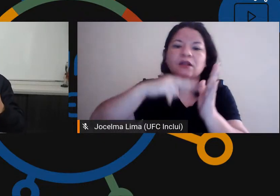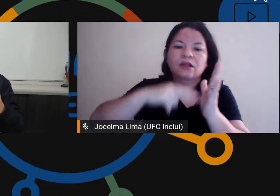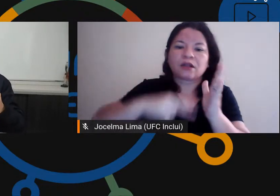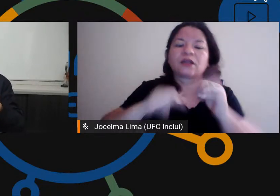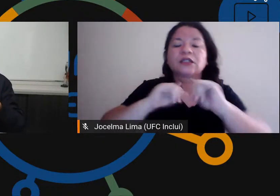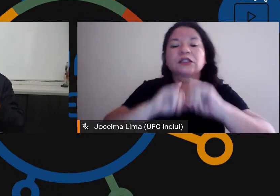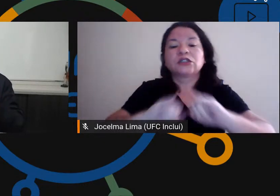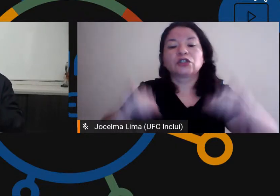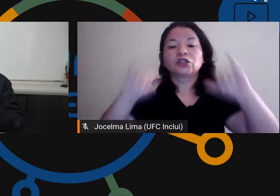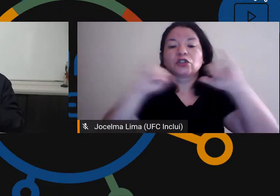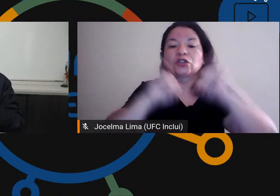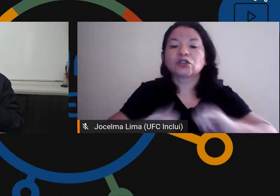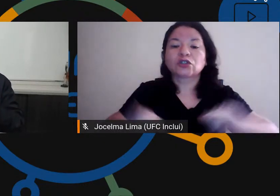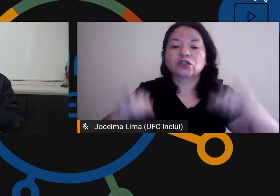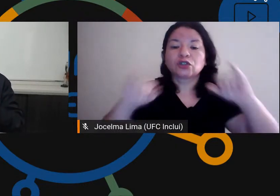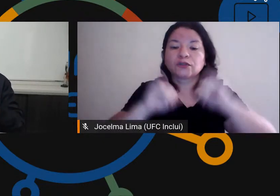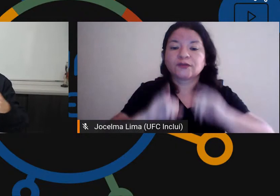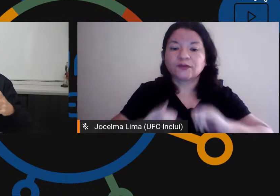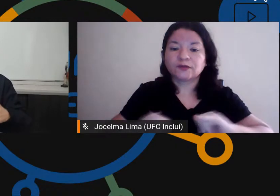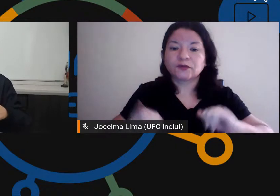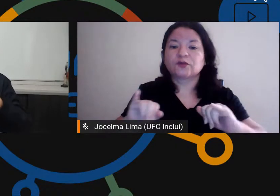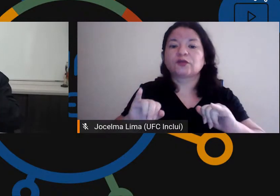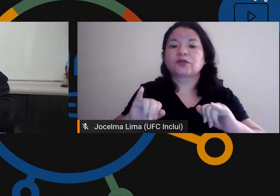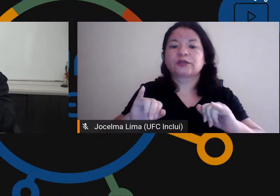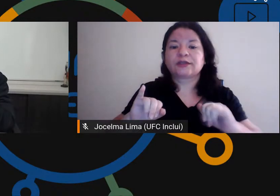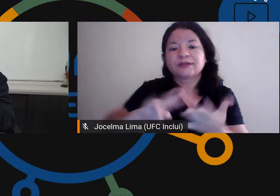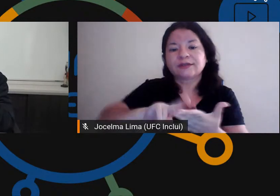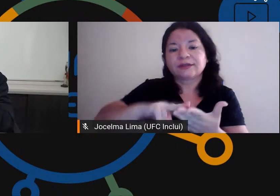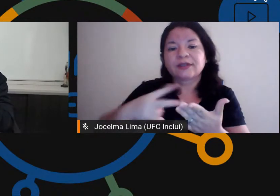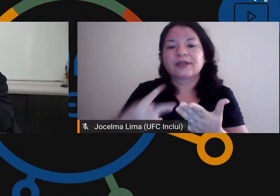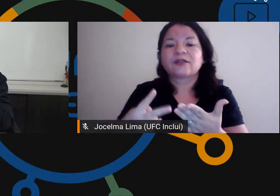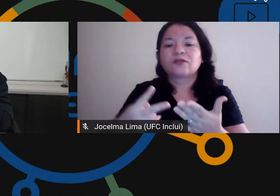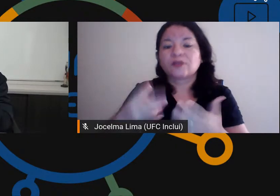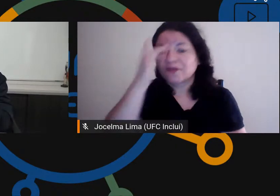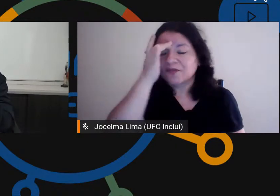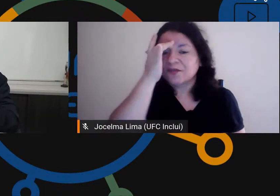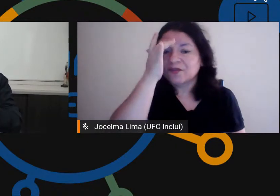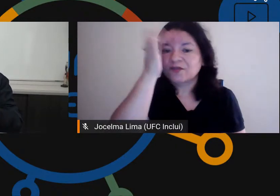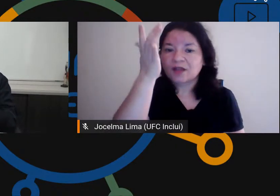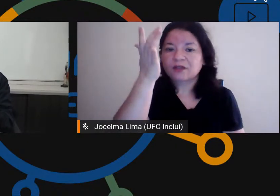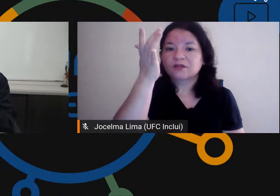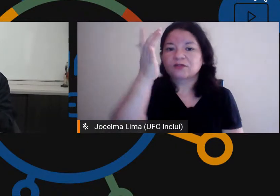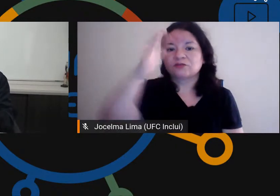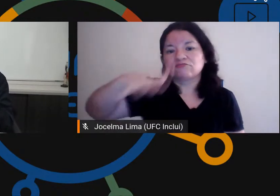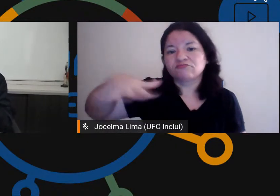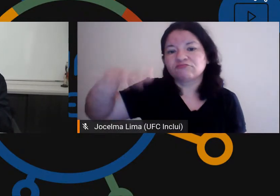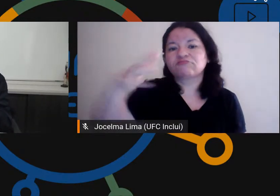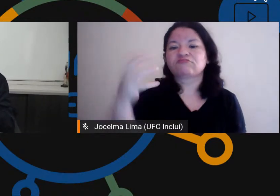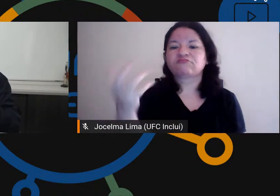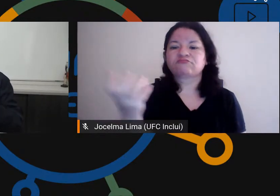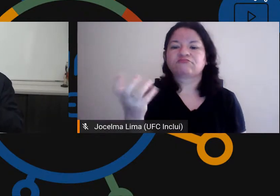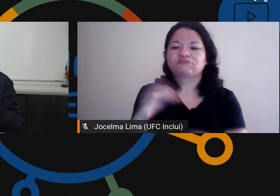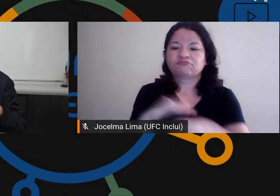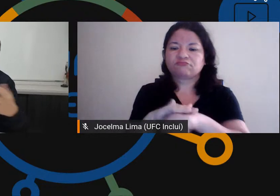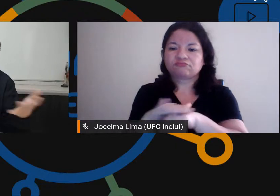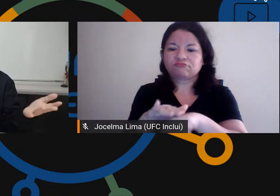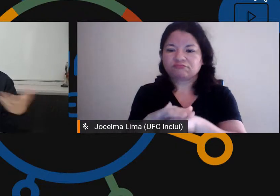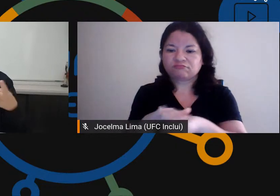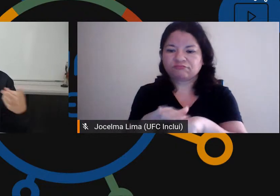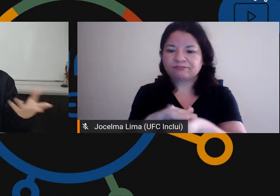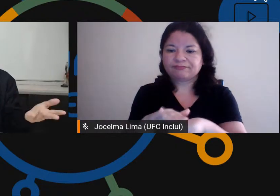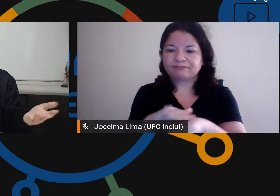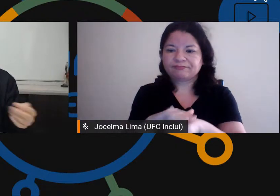divulgarem aquilo lá em linguagem acessível à comunidade que ele quer conversar, tá certo? Por isso que tem a divulgação científica.